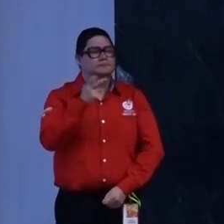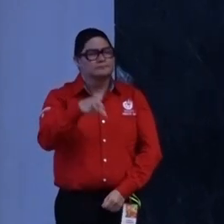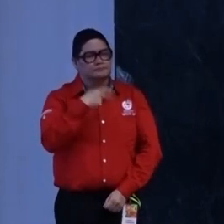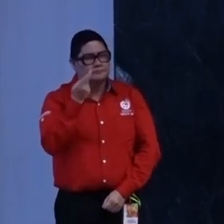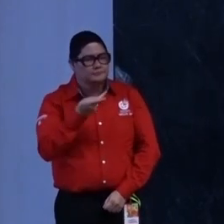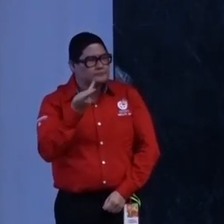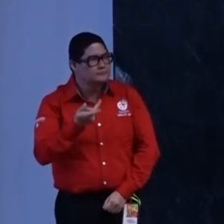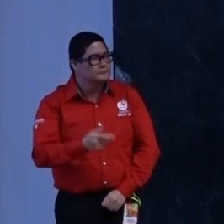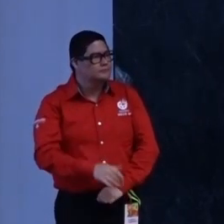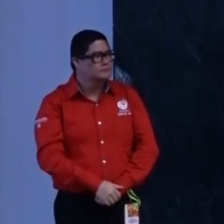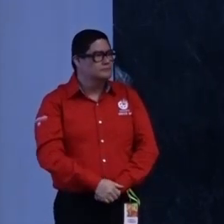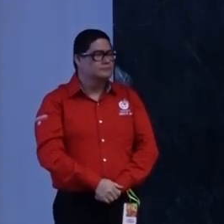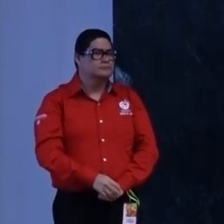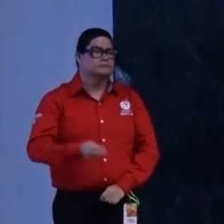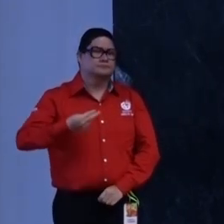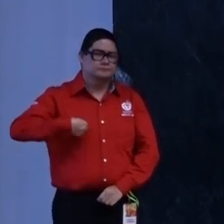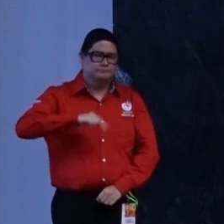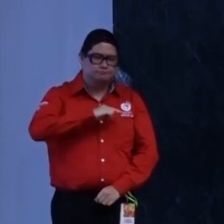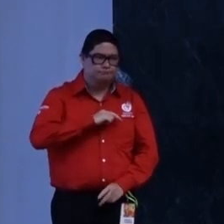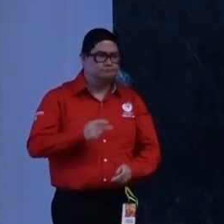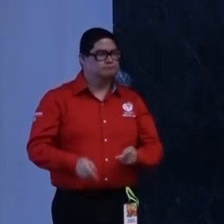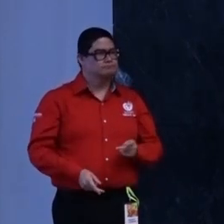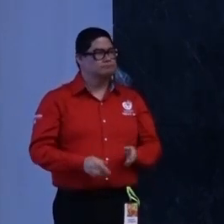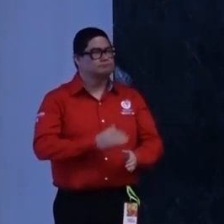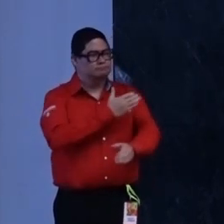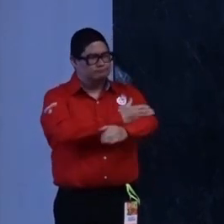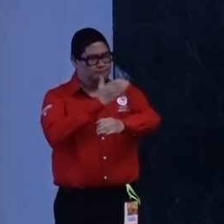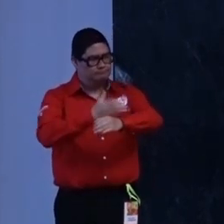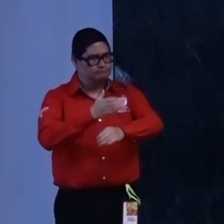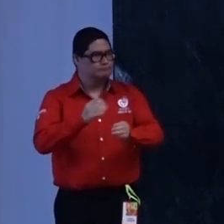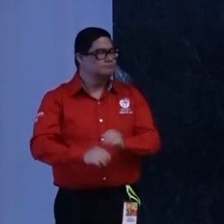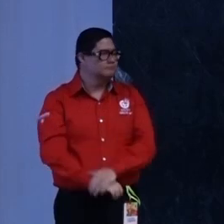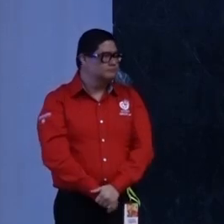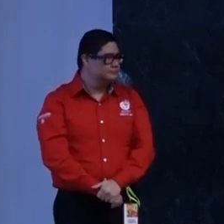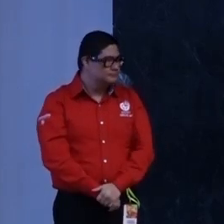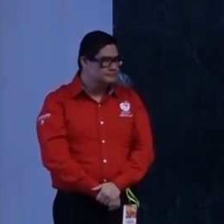al primero de nuestros ponentes.